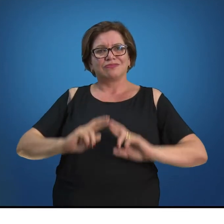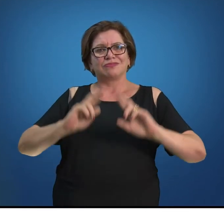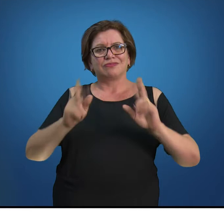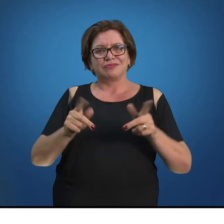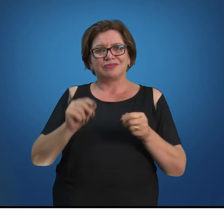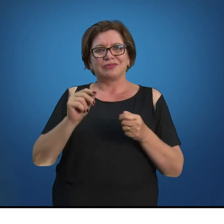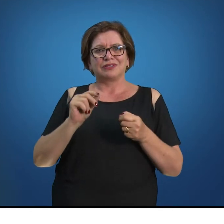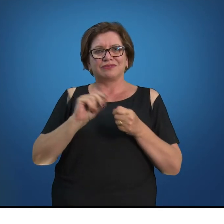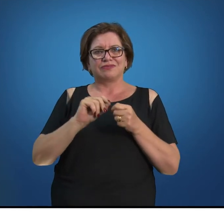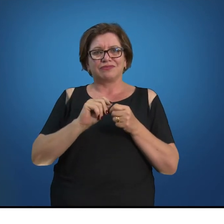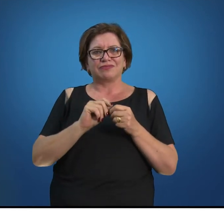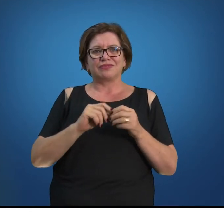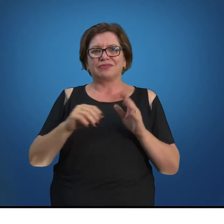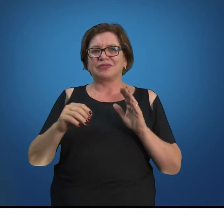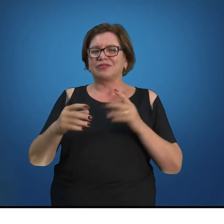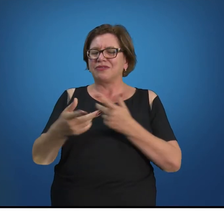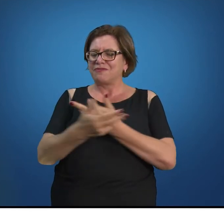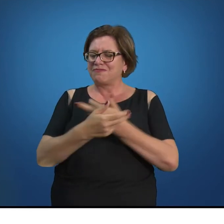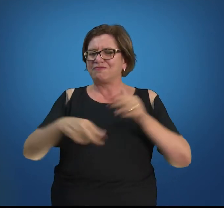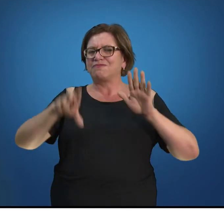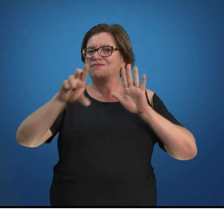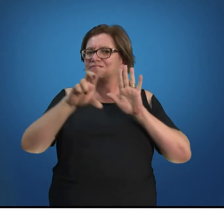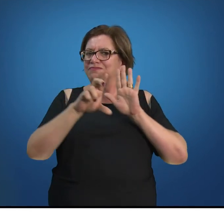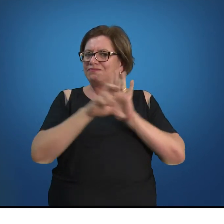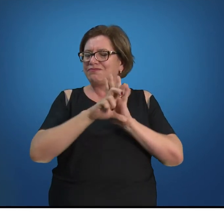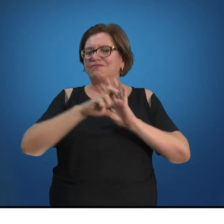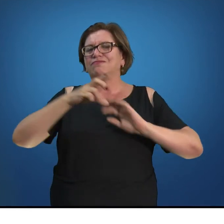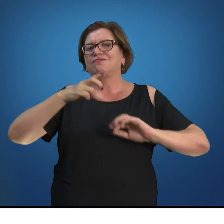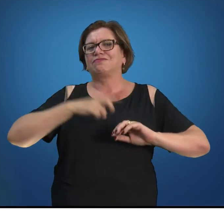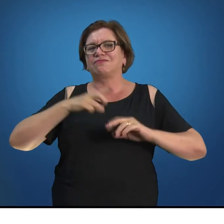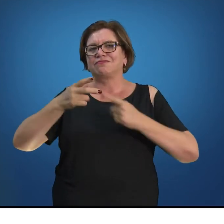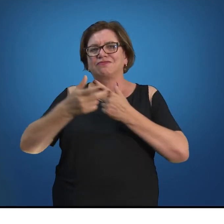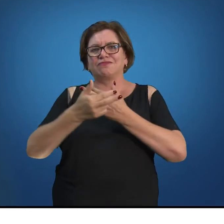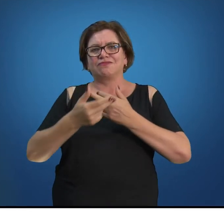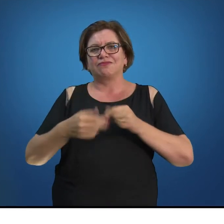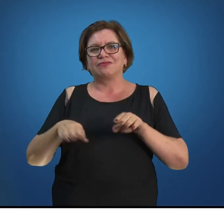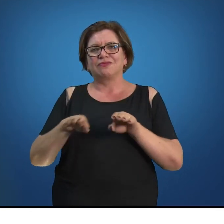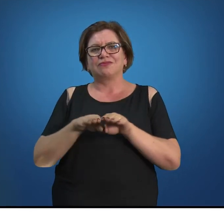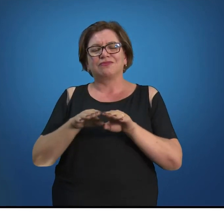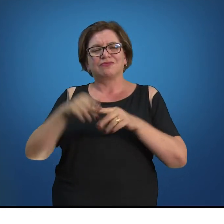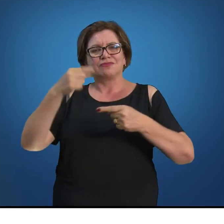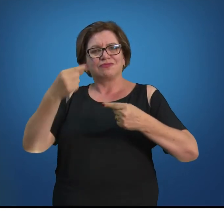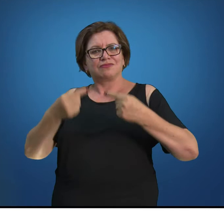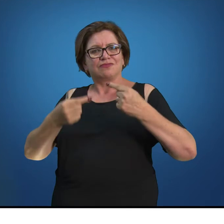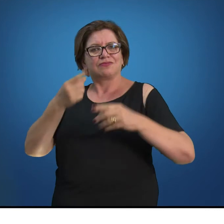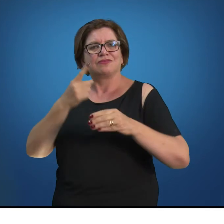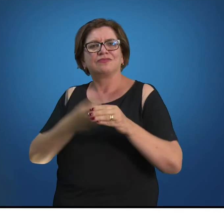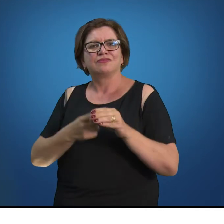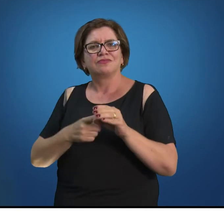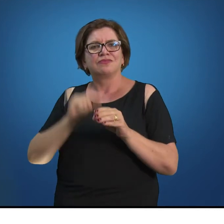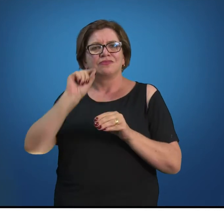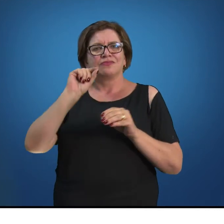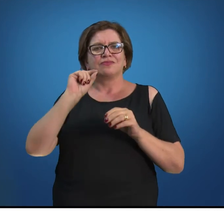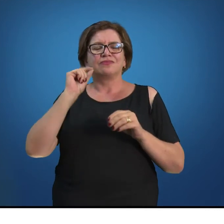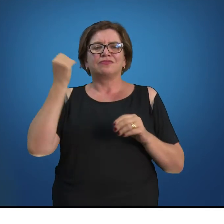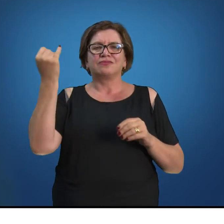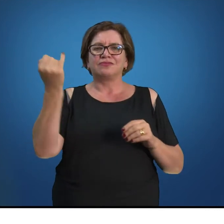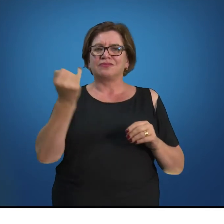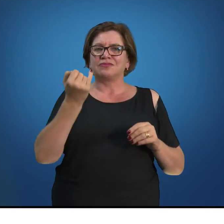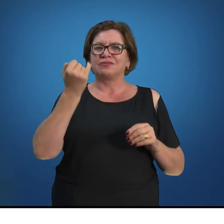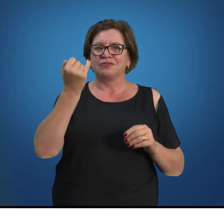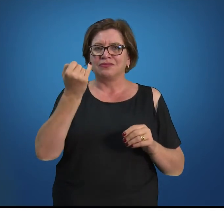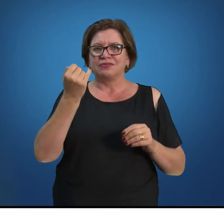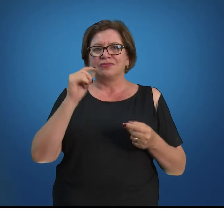vai passar pelo conjunto de leis, pelas diretrizes da política urbana, o que se torna fundamental no momento em